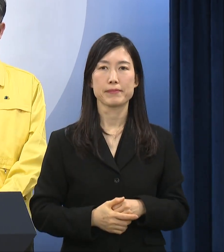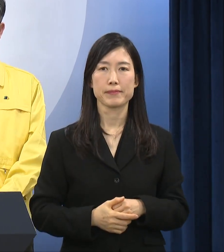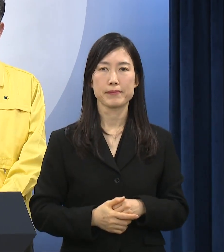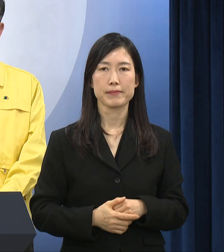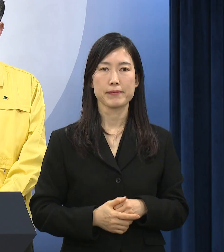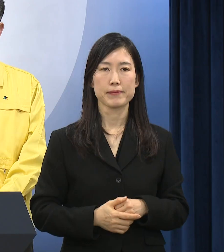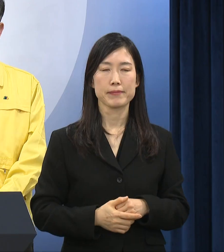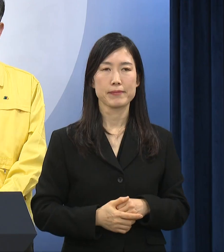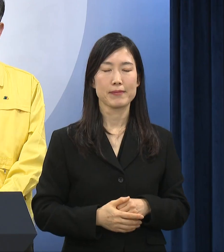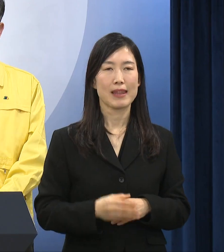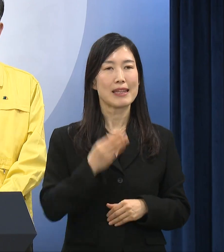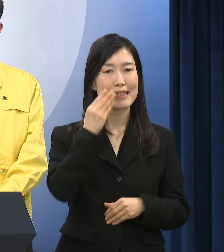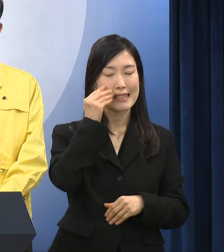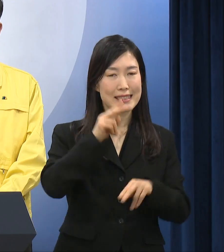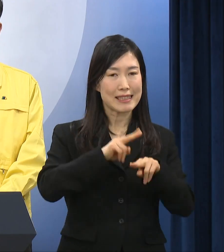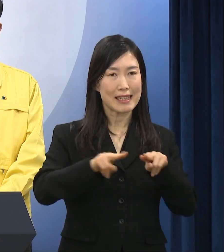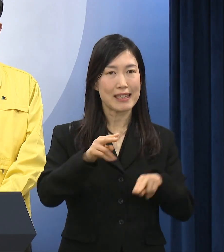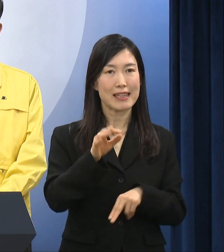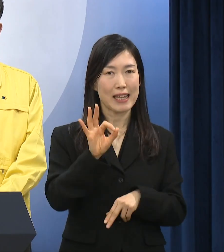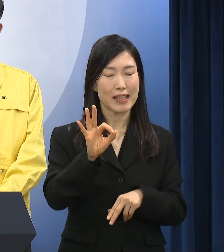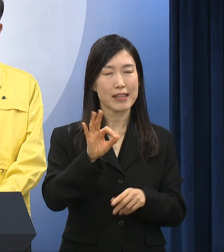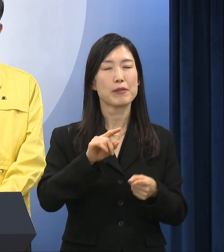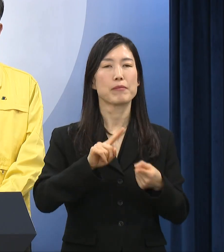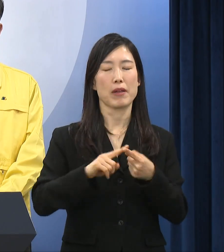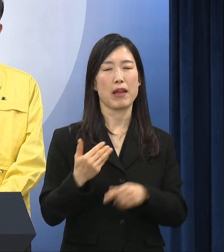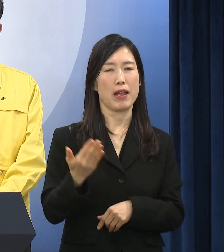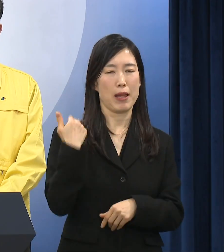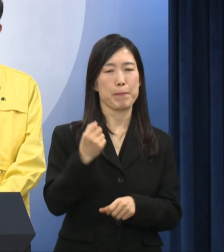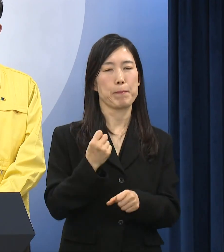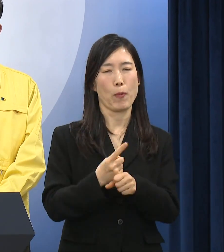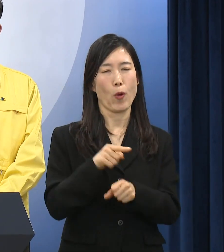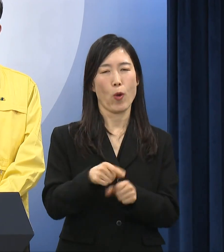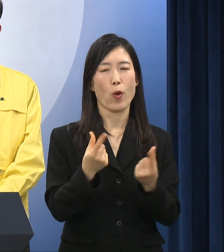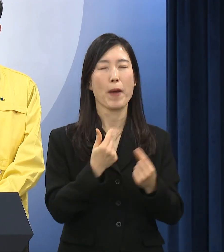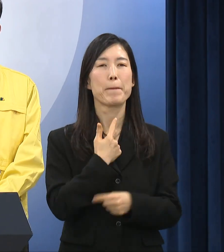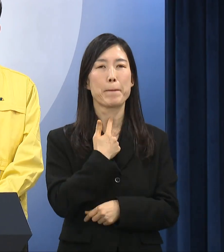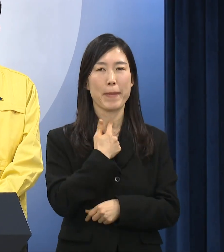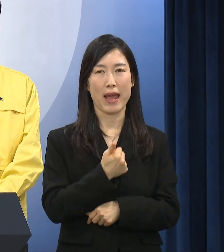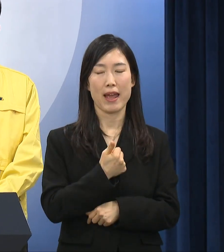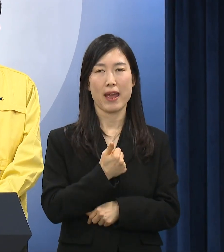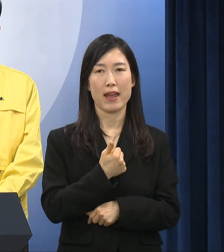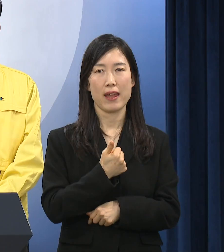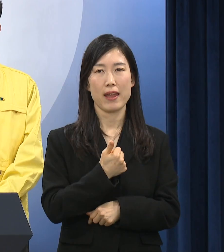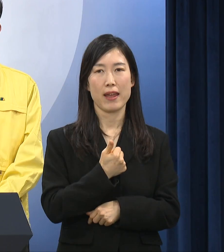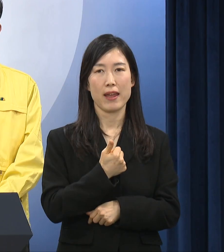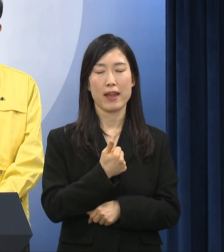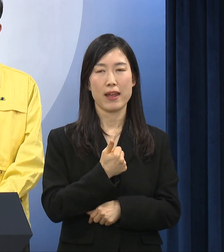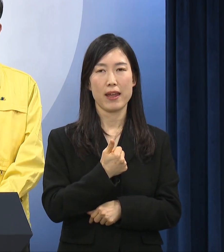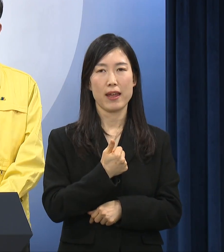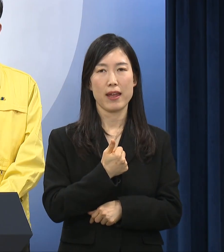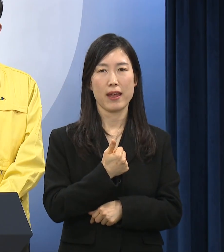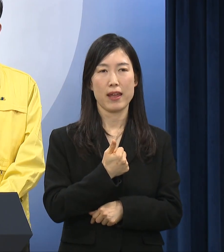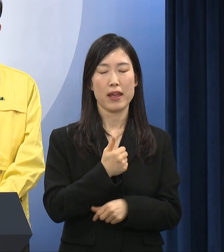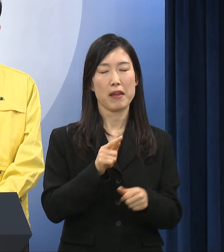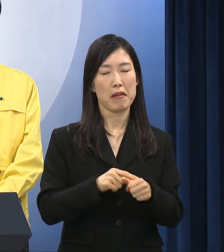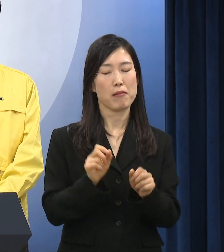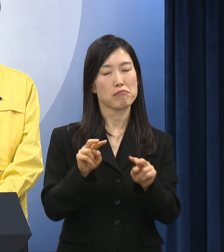쪽은 그 전에도 이러한 상황들이 좀 있었던 것을